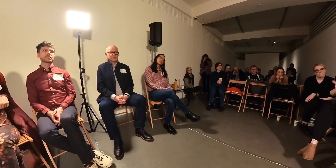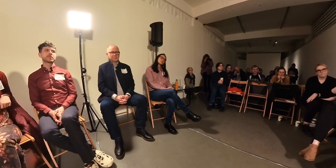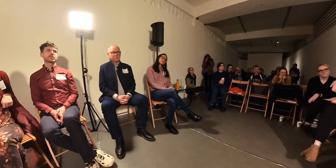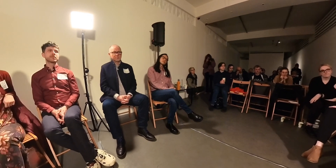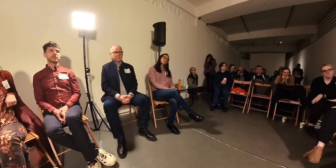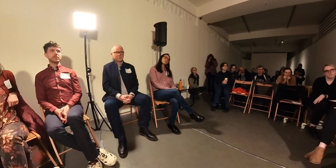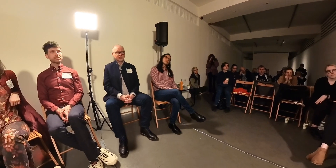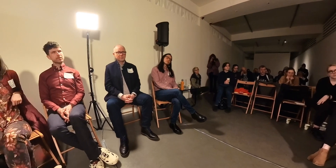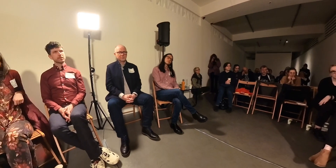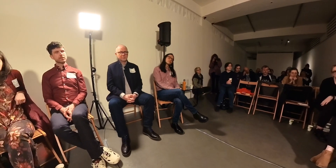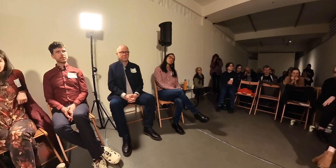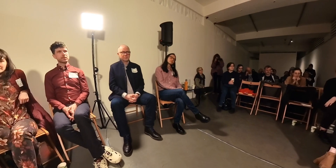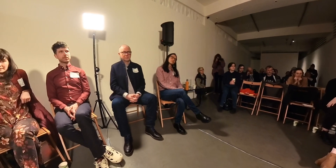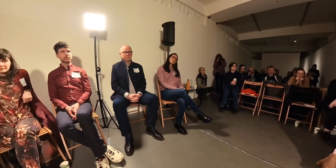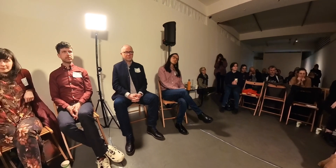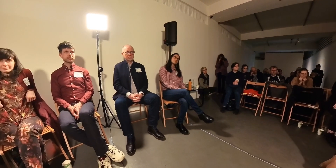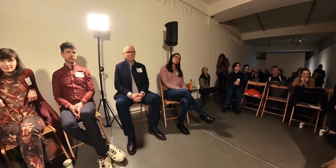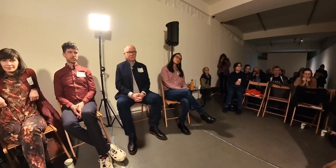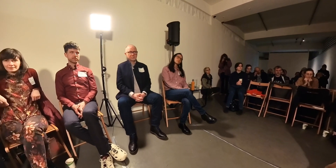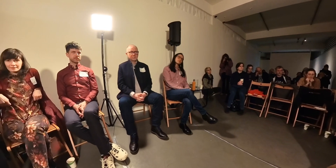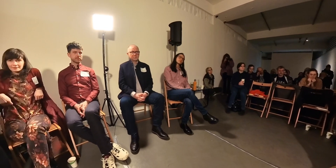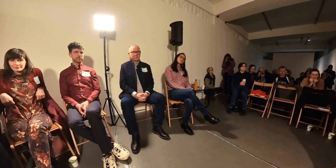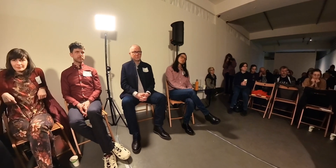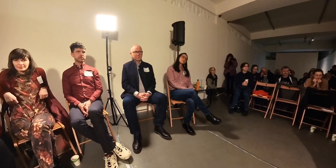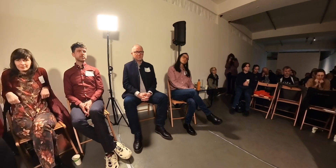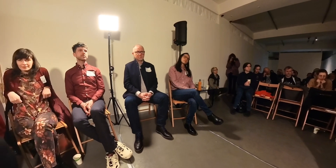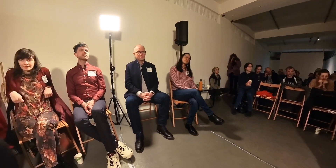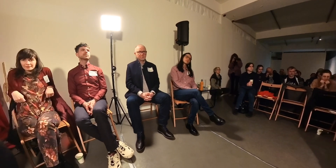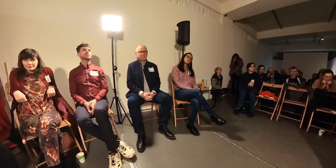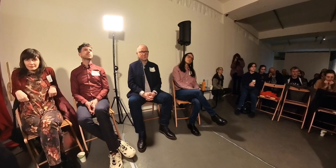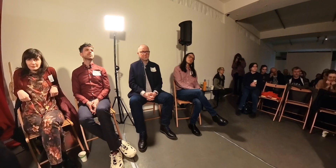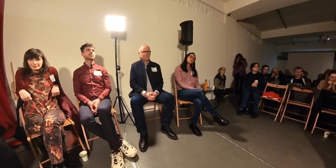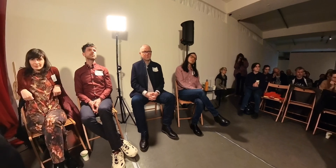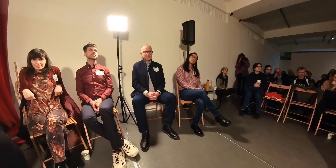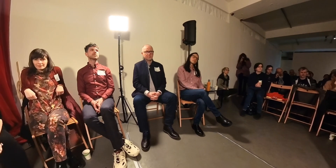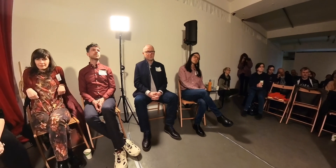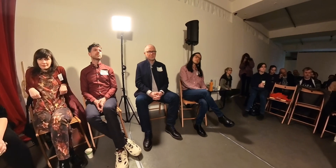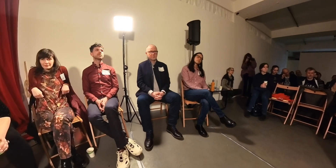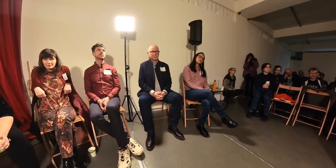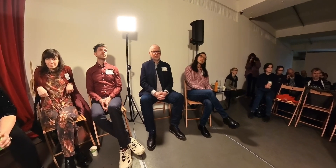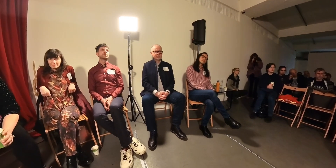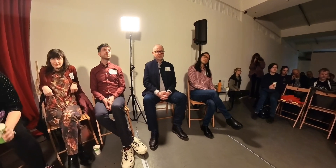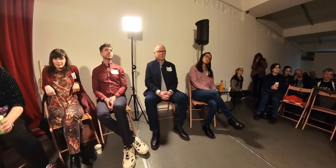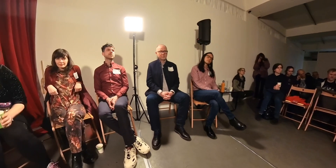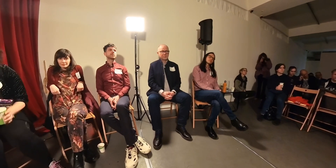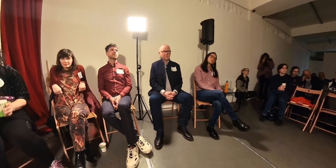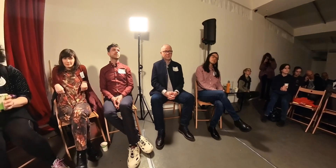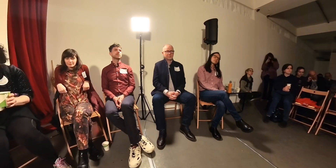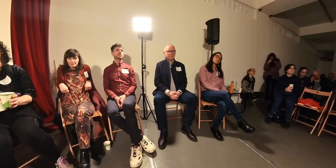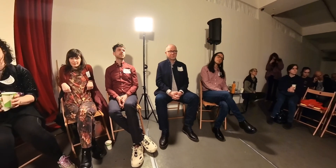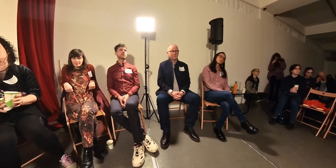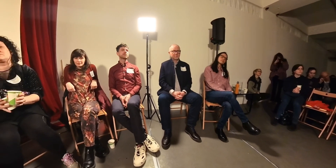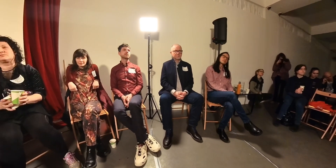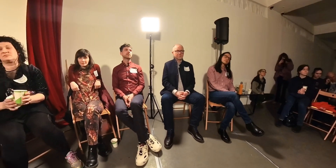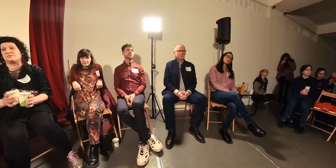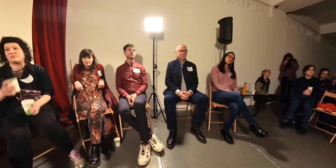pro vás to jsou naprostý stereotypy, jako třeba platit nájem, dojít si na klasický nákup a to, ale tohleto